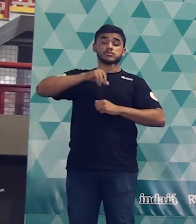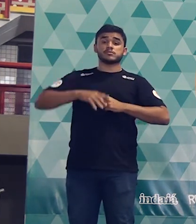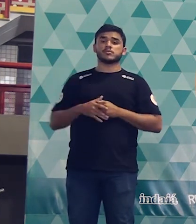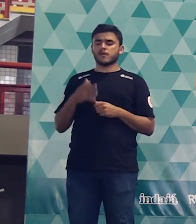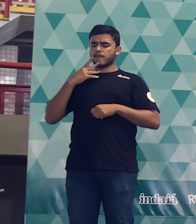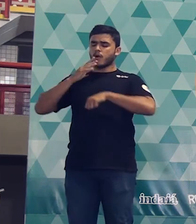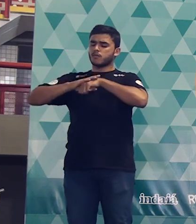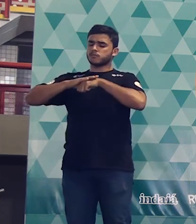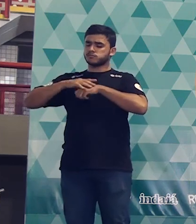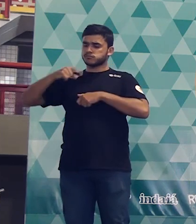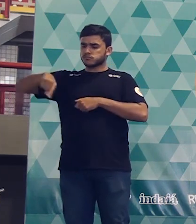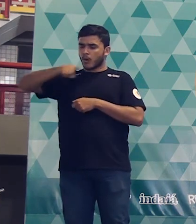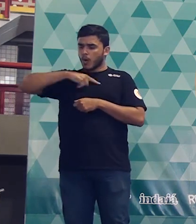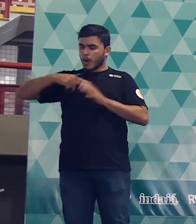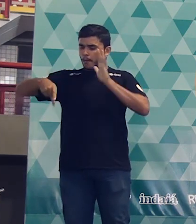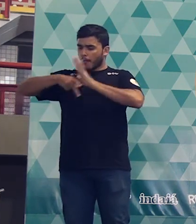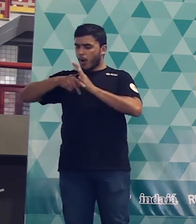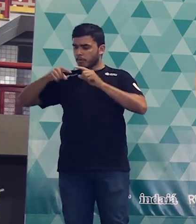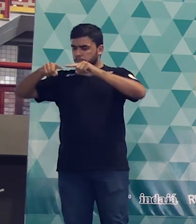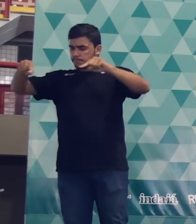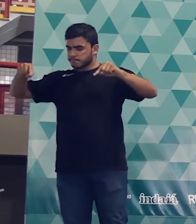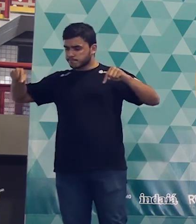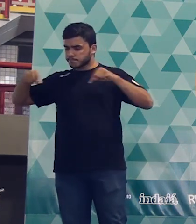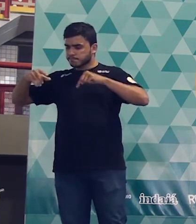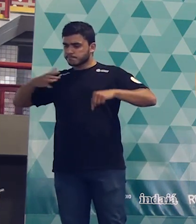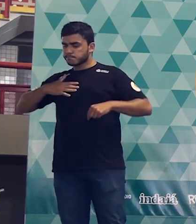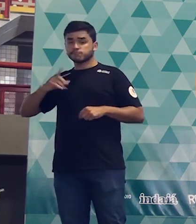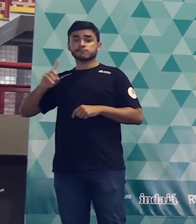que pertence à terra. Disso temos